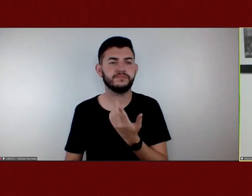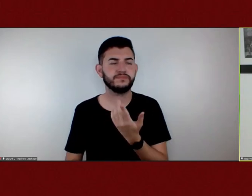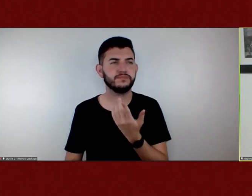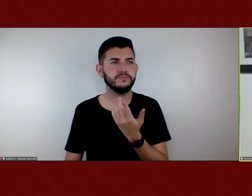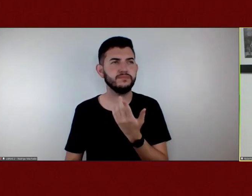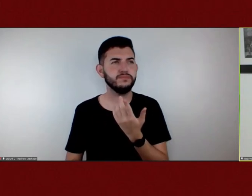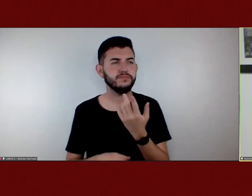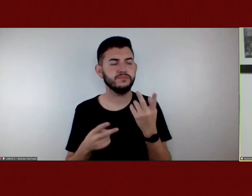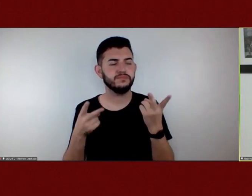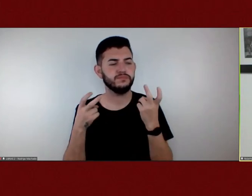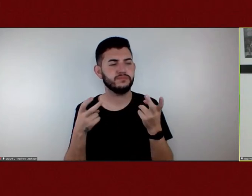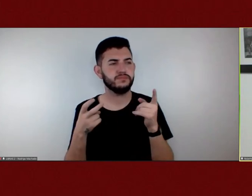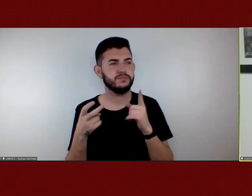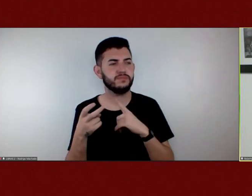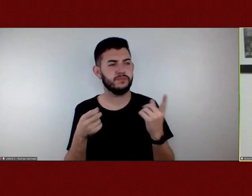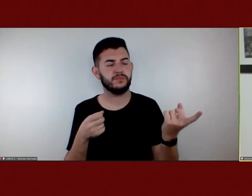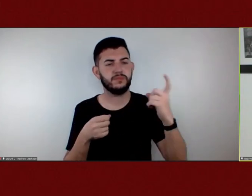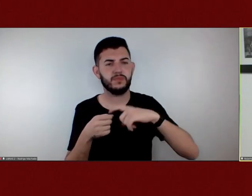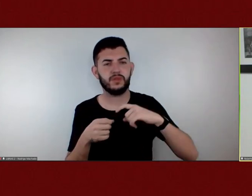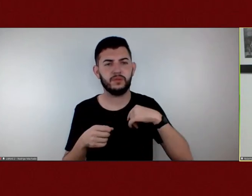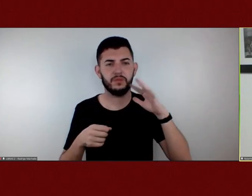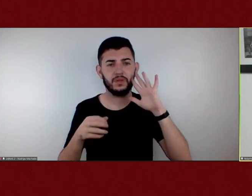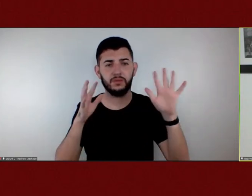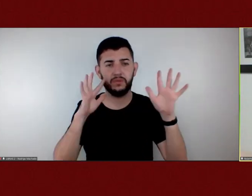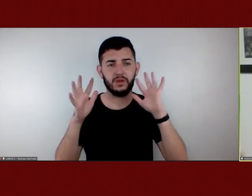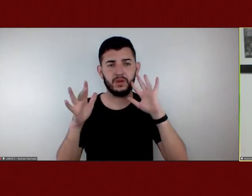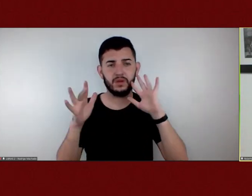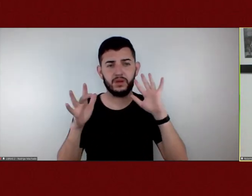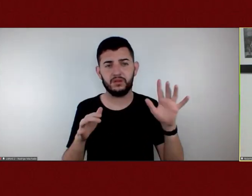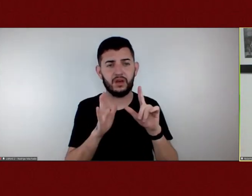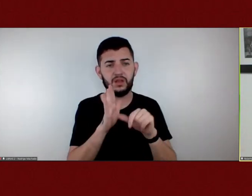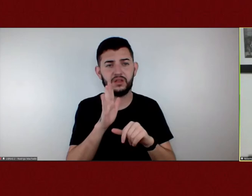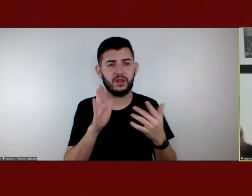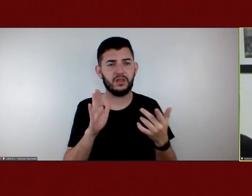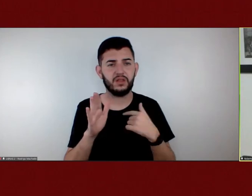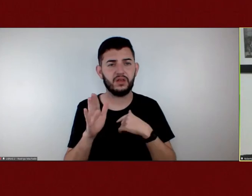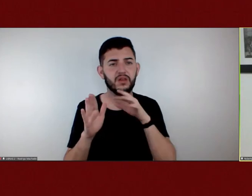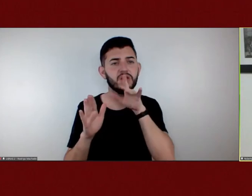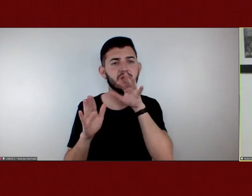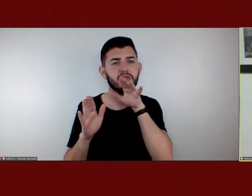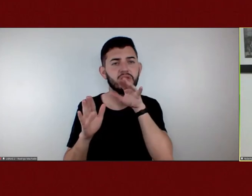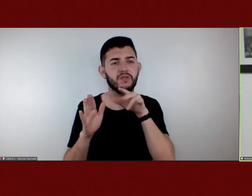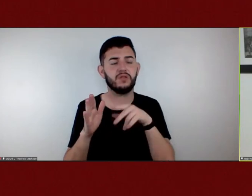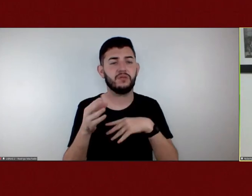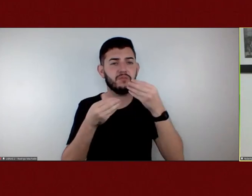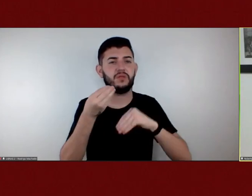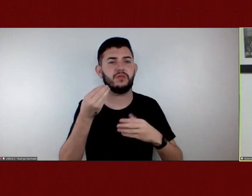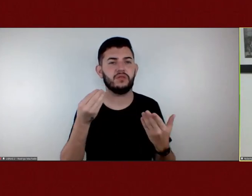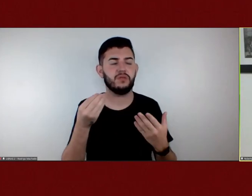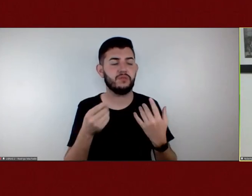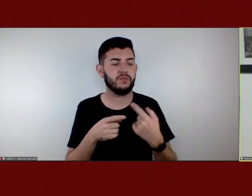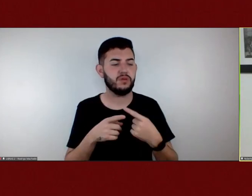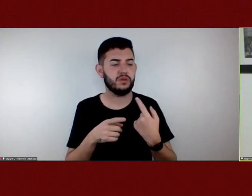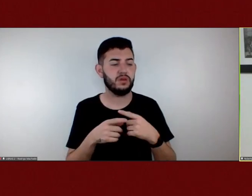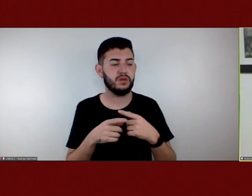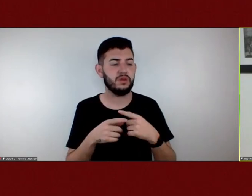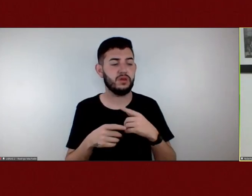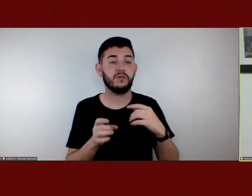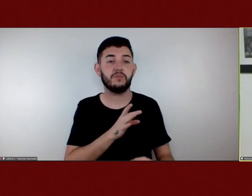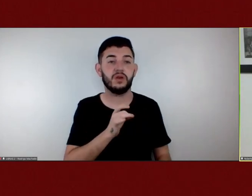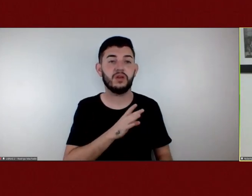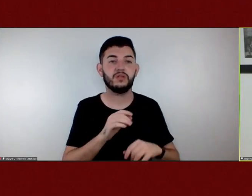pensamentos obscurantistas, atrasados, exatamente pelo medo que a mudança provoca. E este